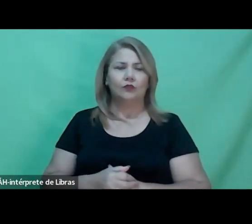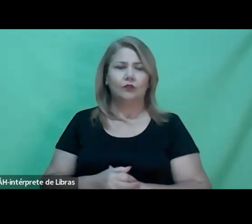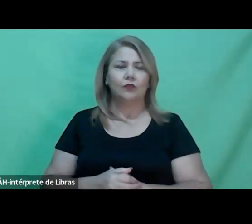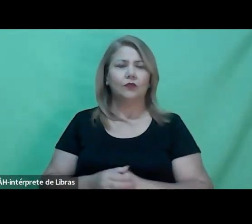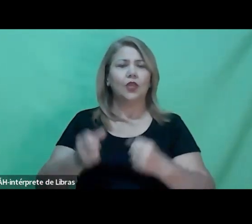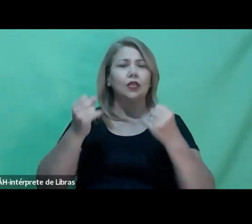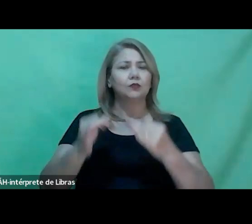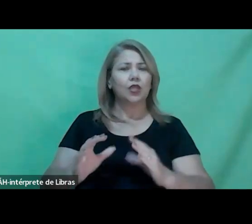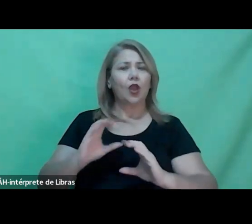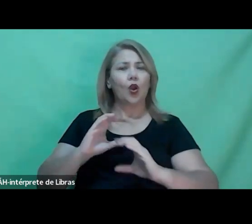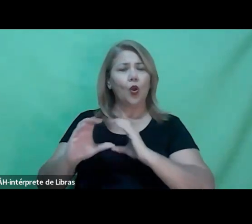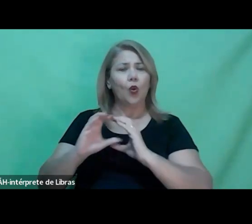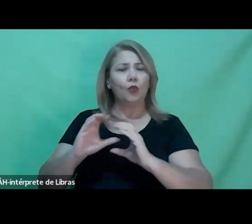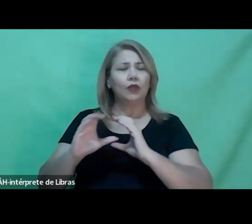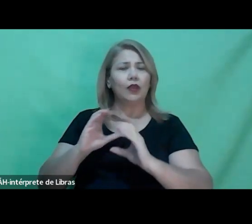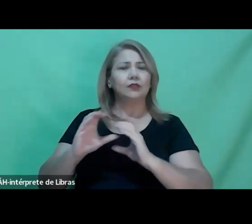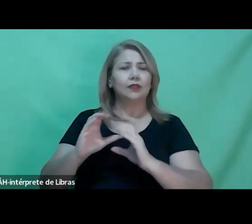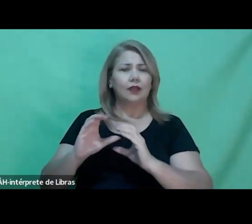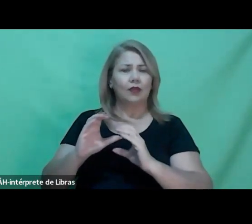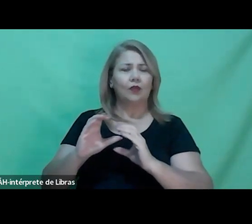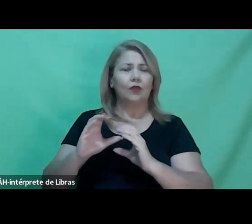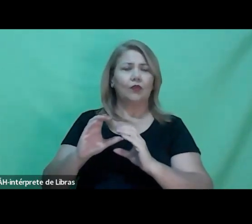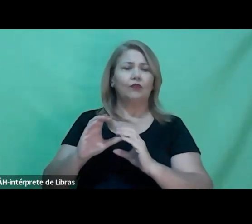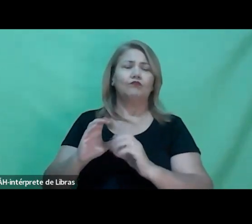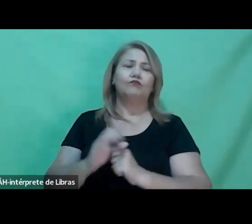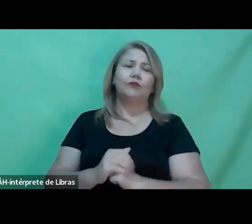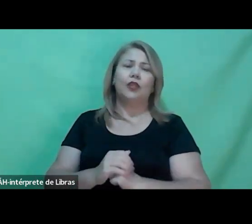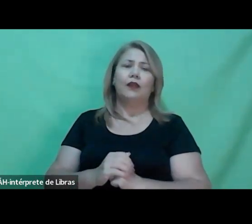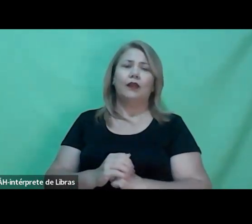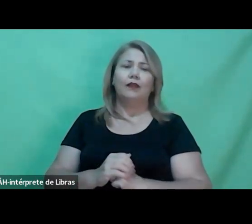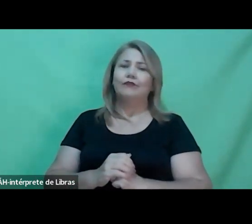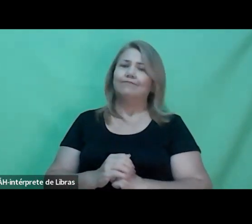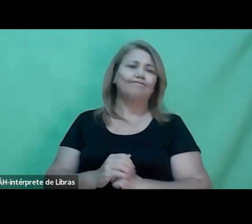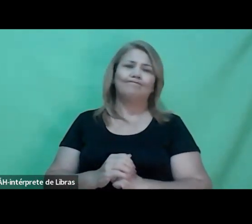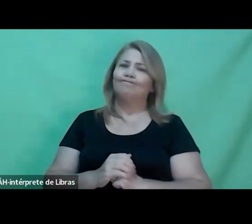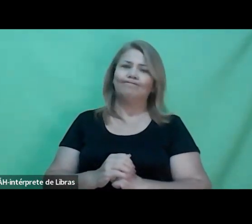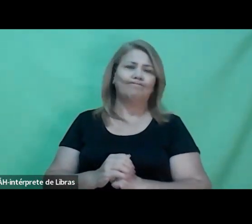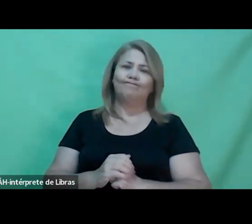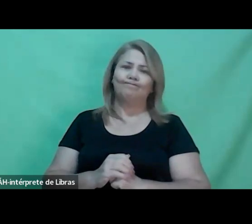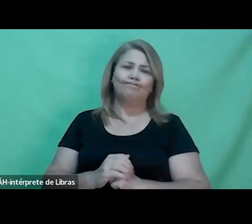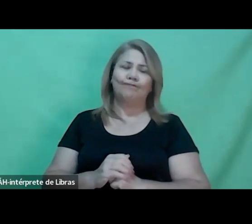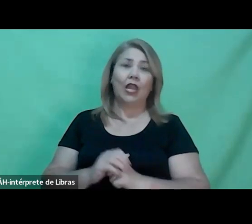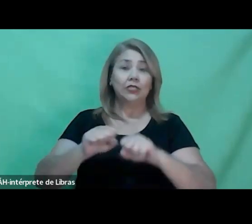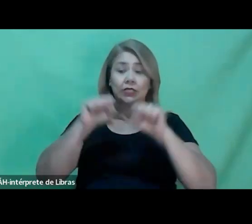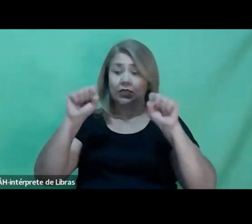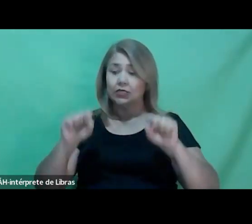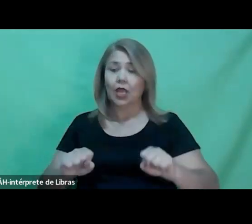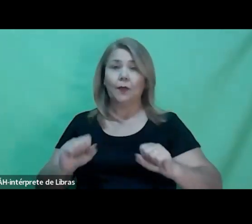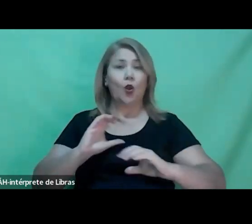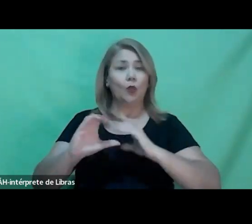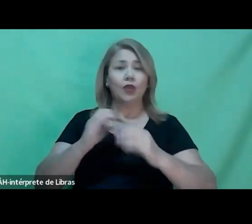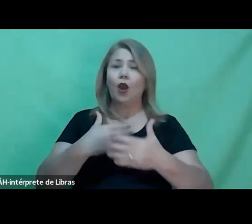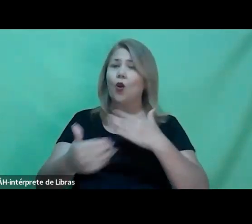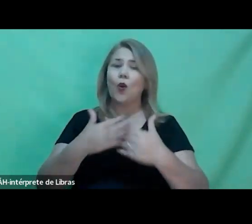cuando cuando alguien dice no en cualquier sistema de comunicación los matices miren por